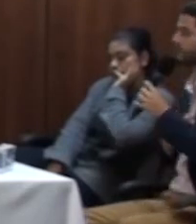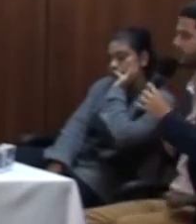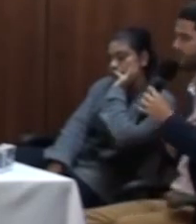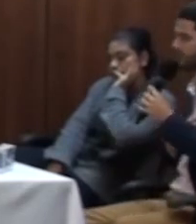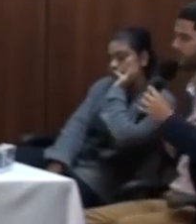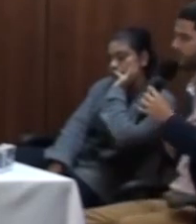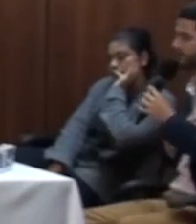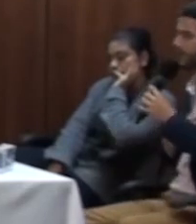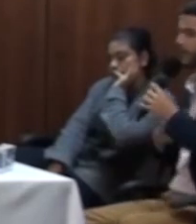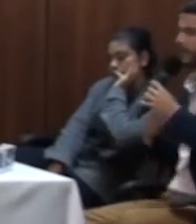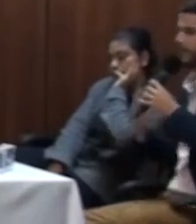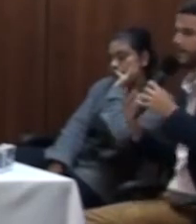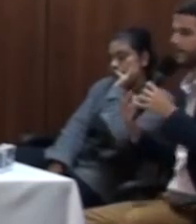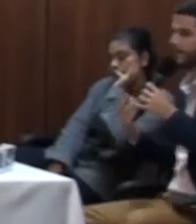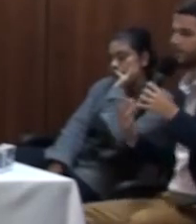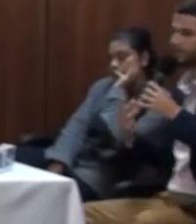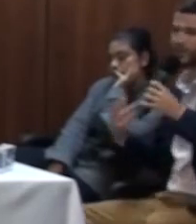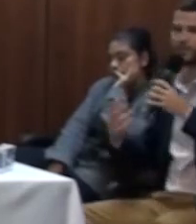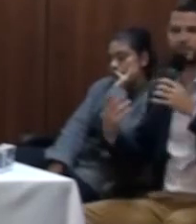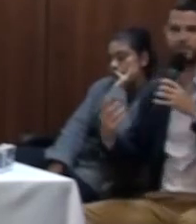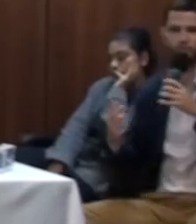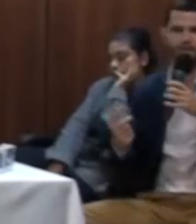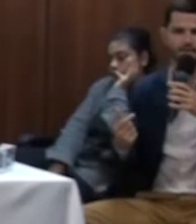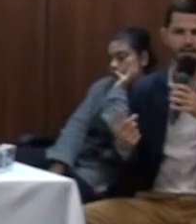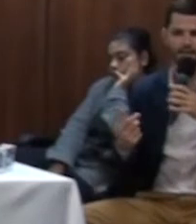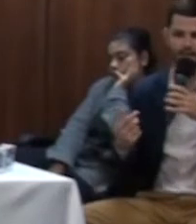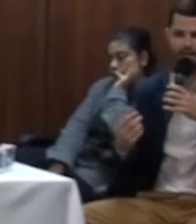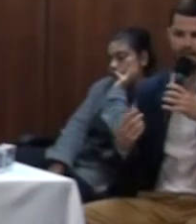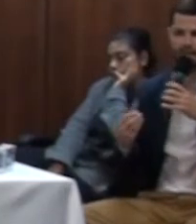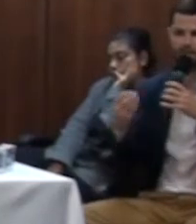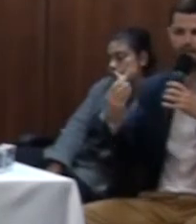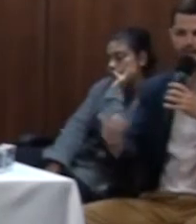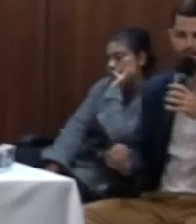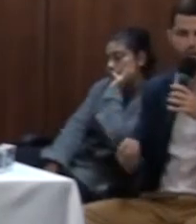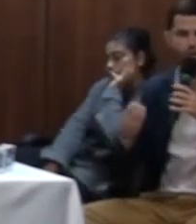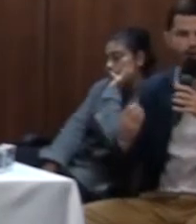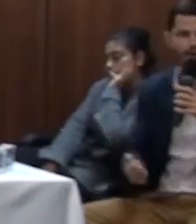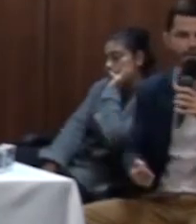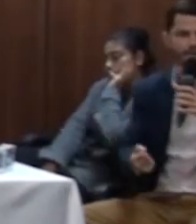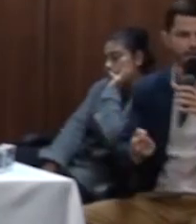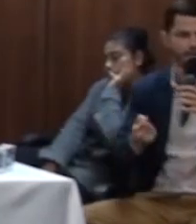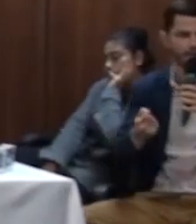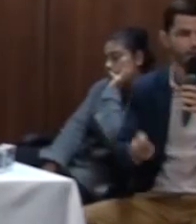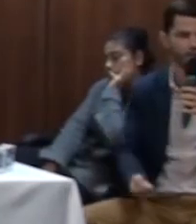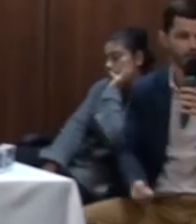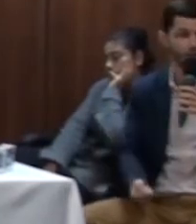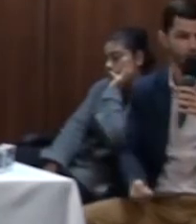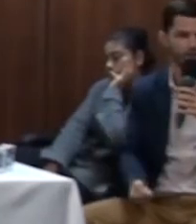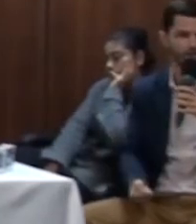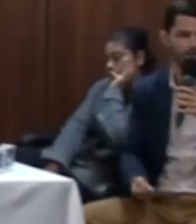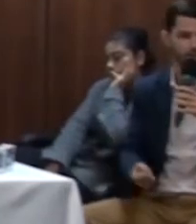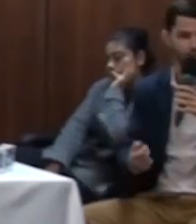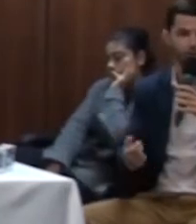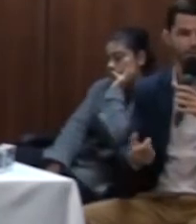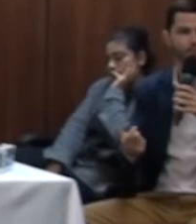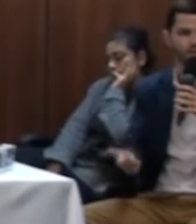questão bastante aflitiva. E por que eu insisto nessa identificação concreta e